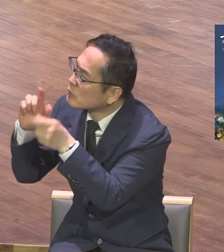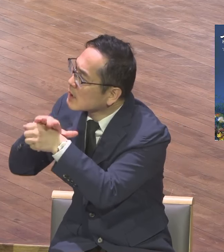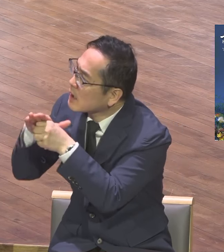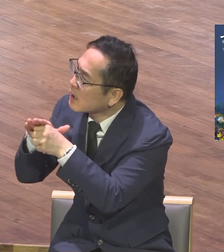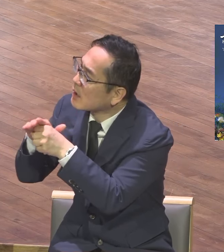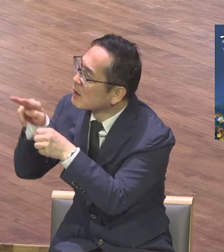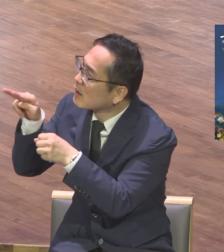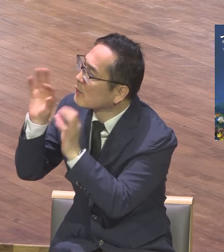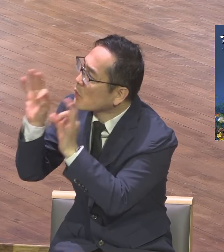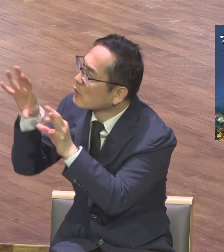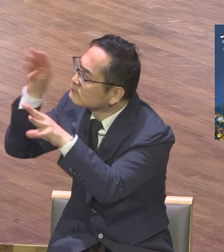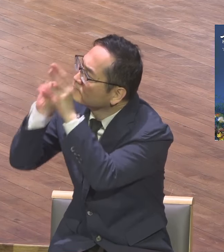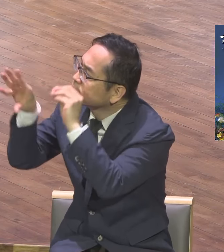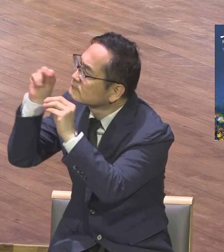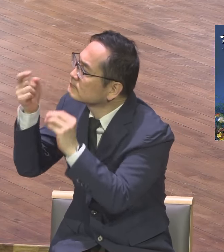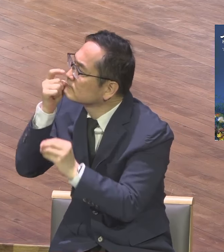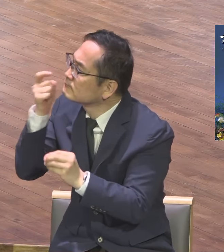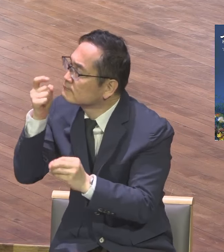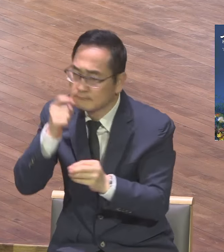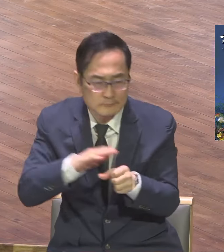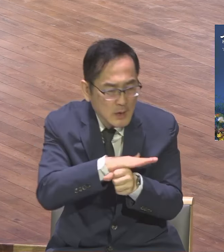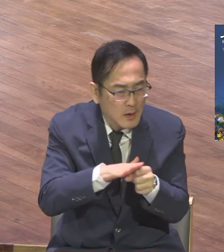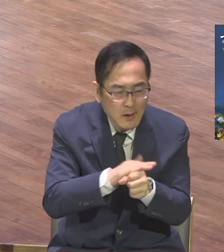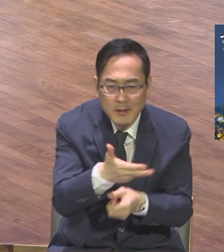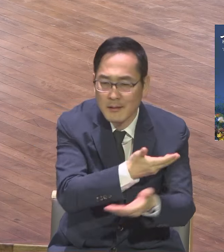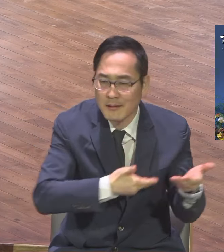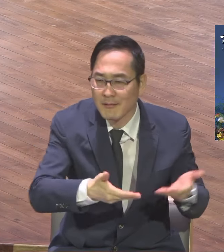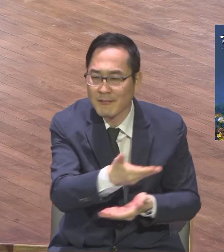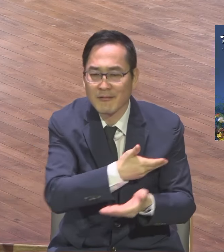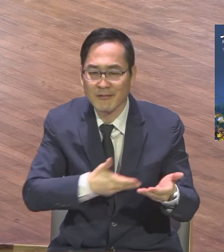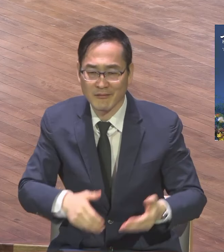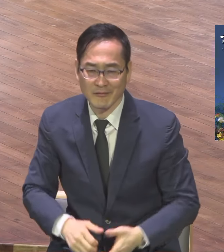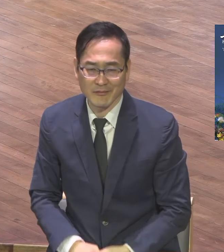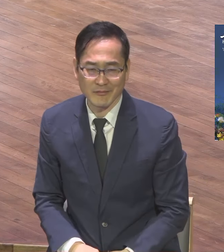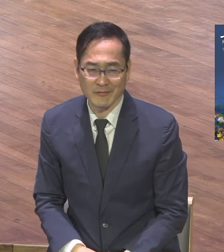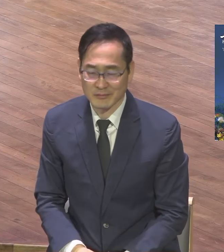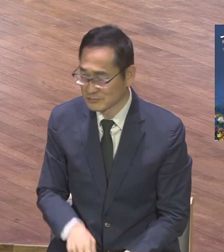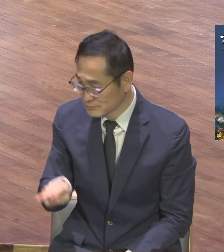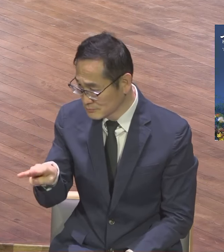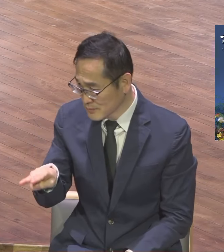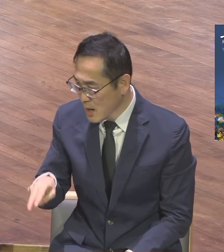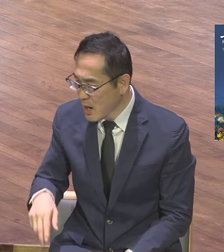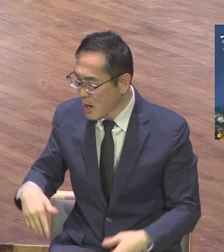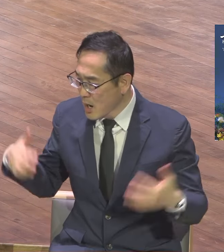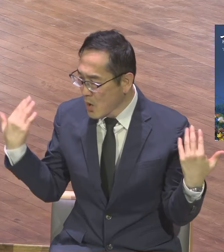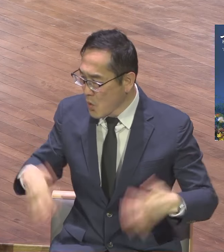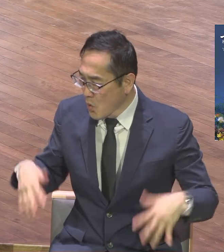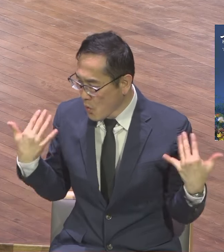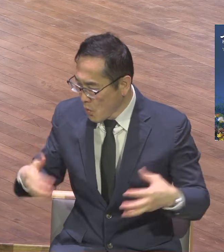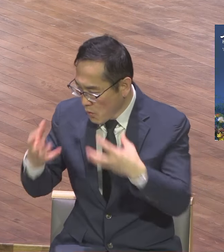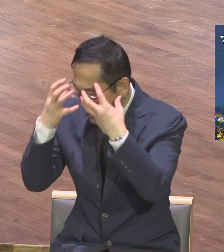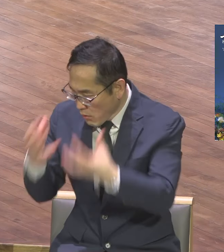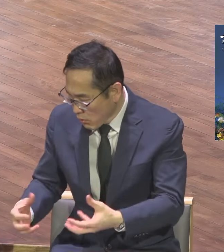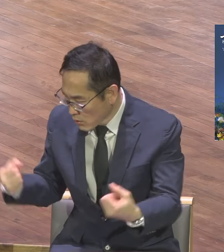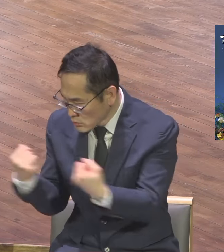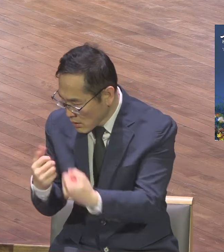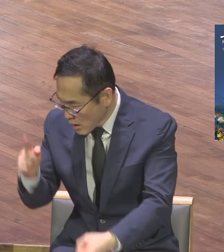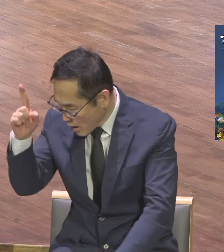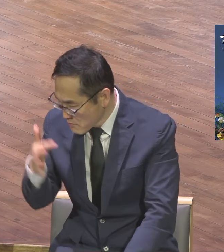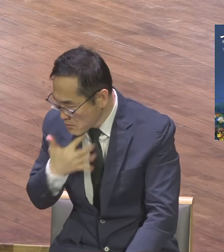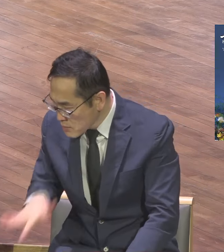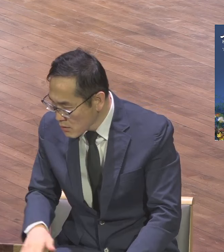장로 부부였는데 한 번도 싸운 적이 없대. 와 나는 맨날 싸우는데 와